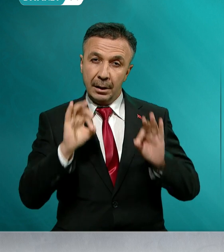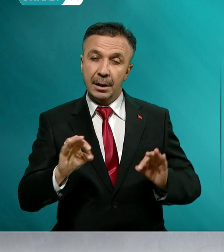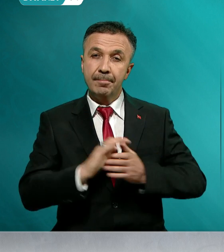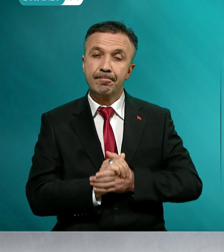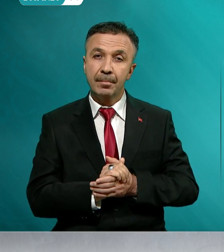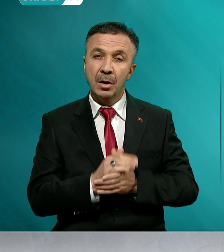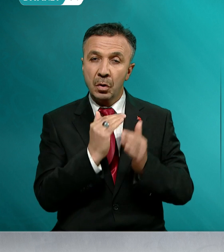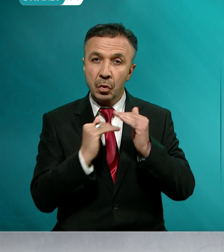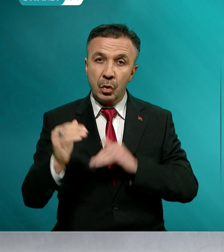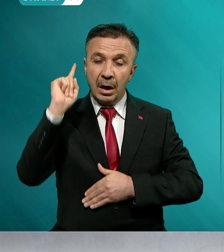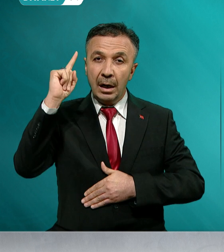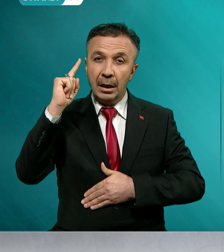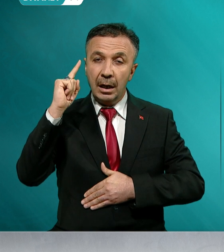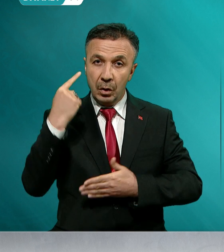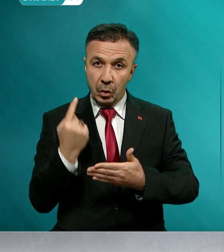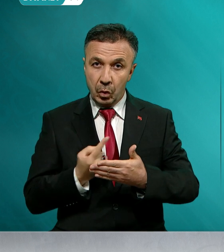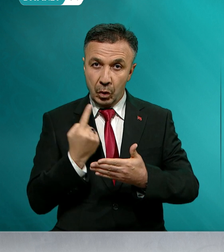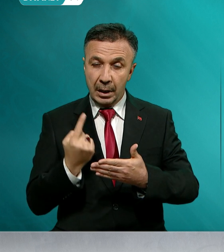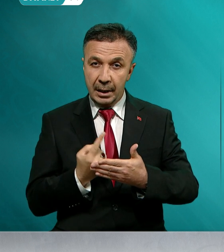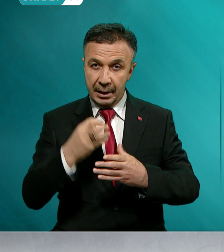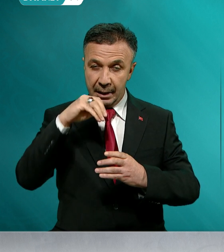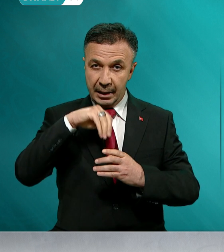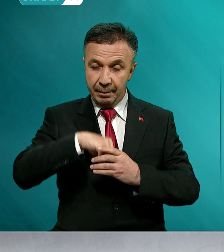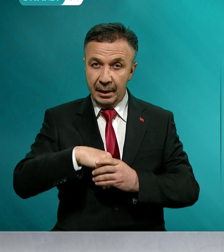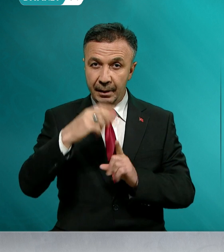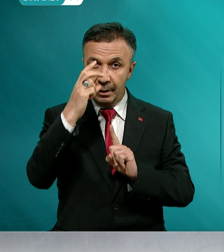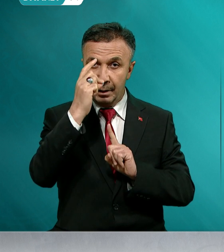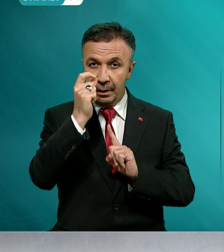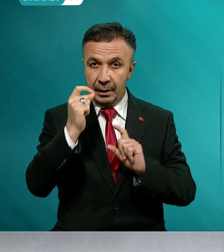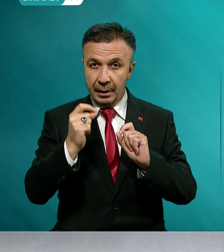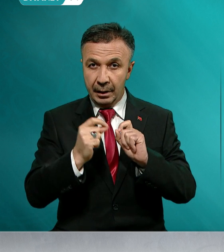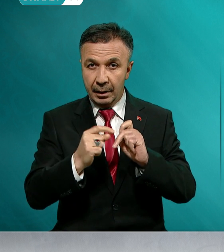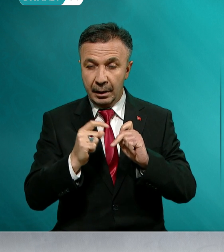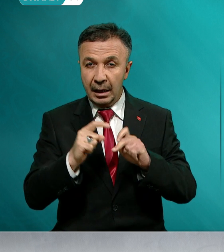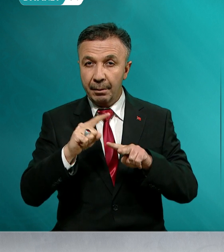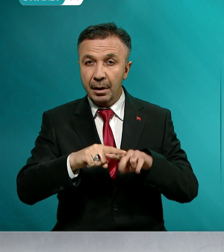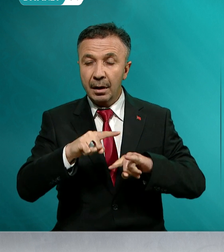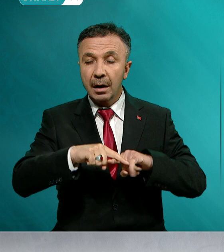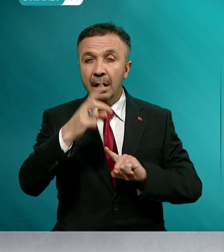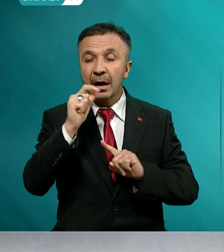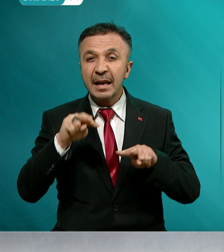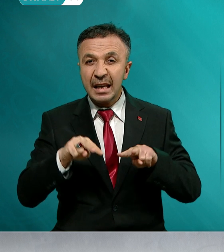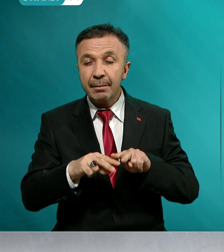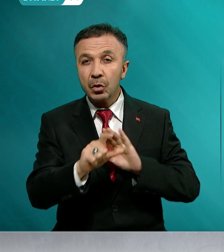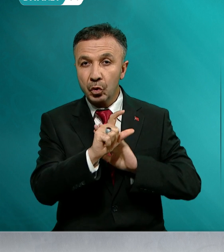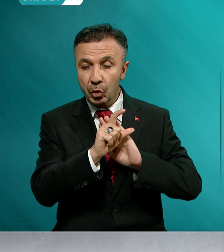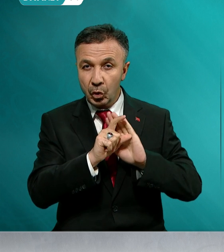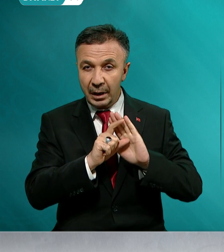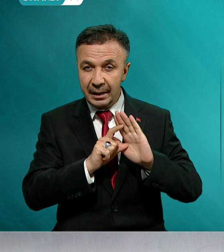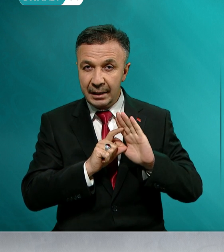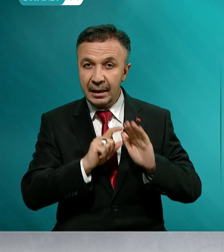bu Valla tahsebenne Allah'a filan ama yağmur va limon inlemeler